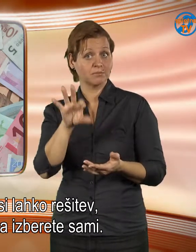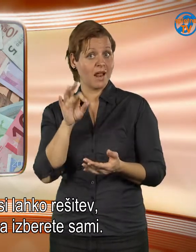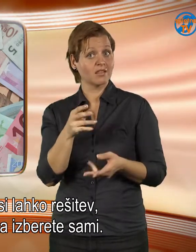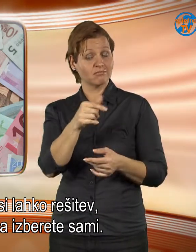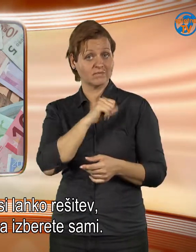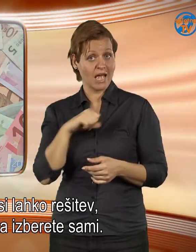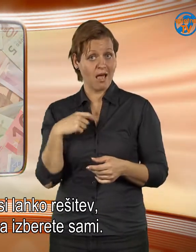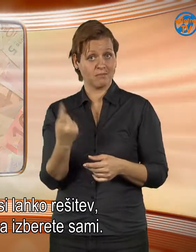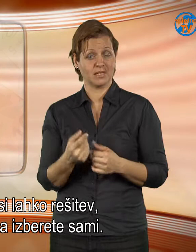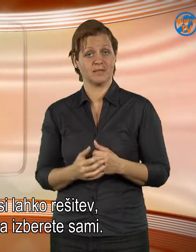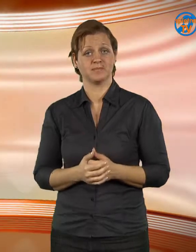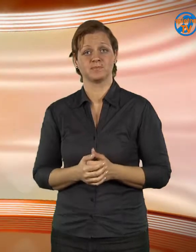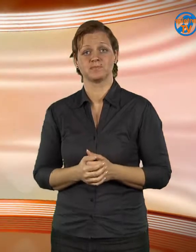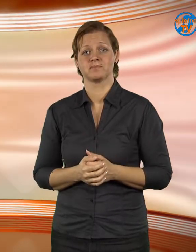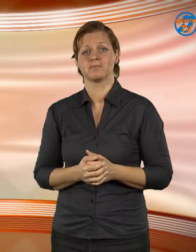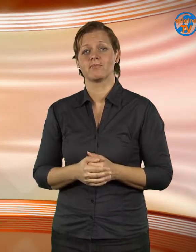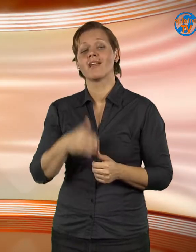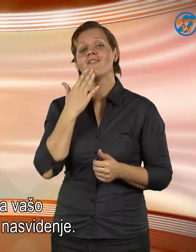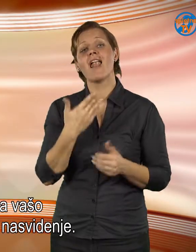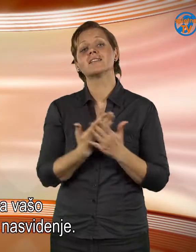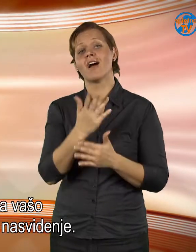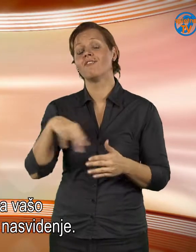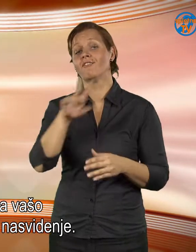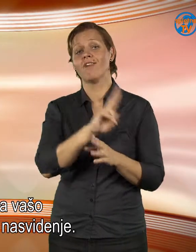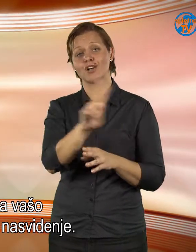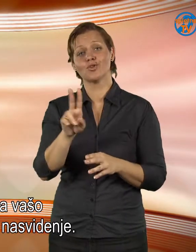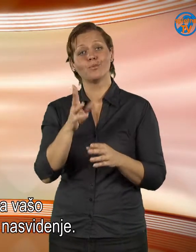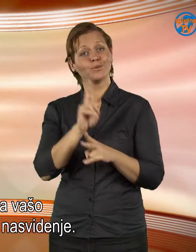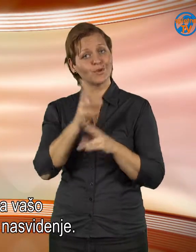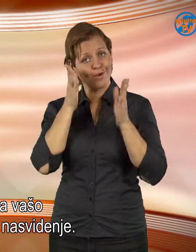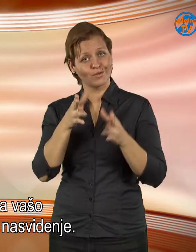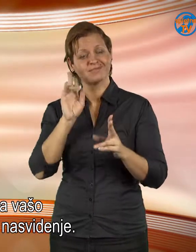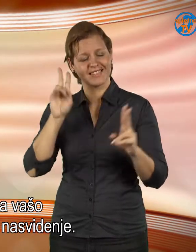Hvala za pozornost in nasvidenje.